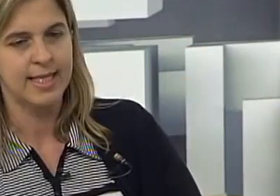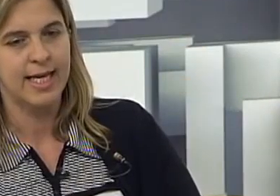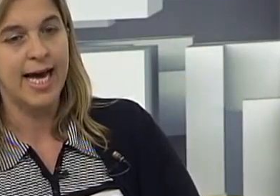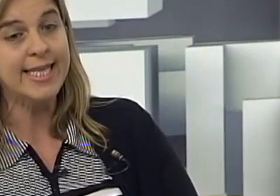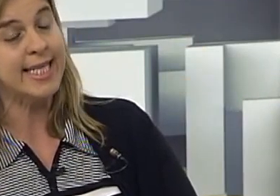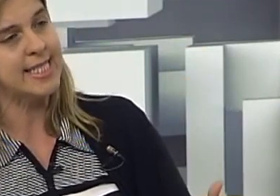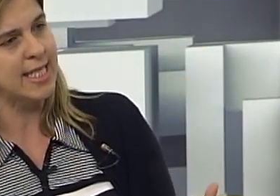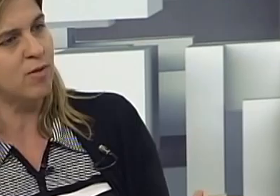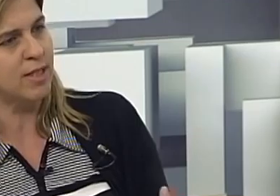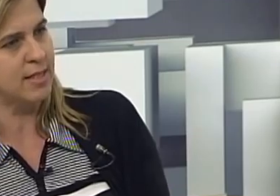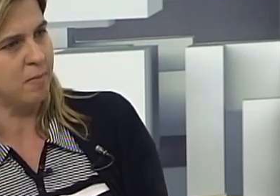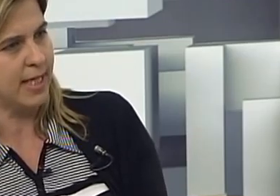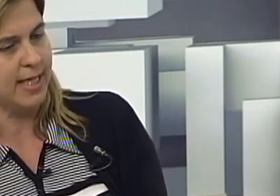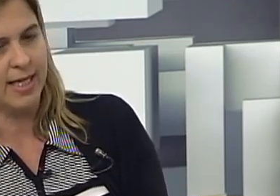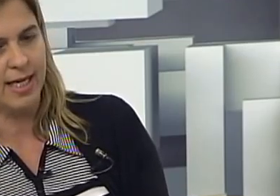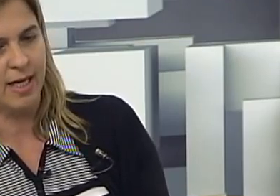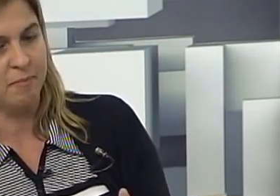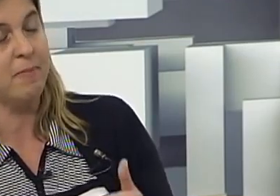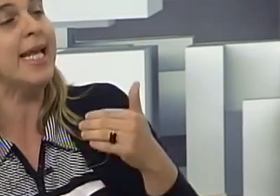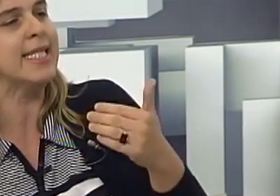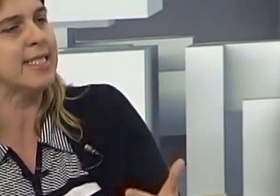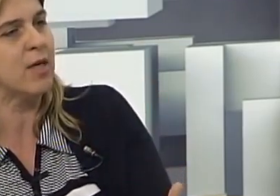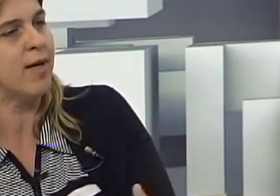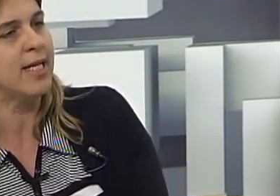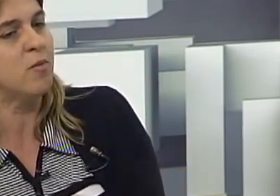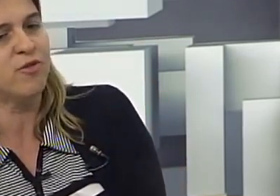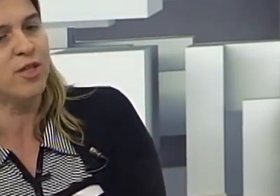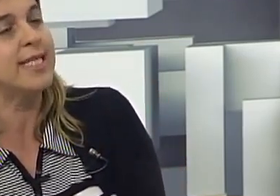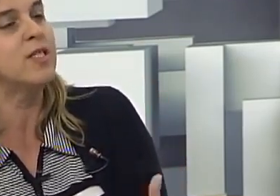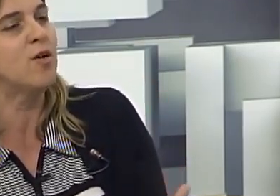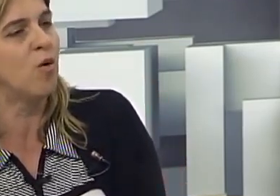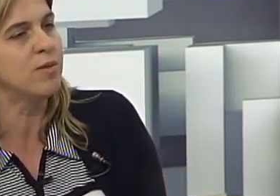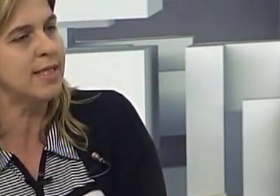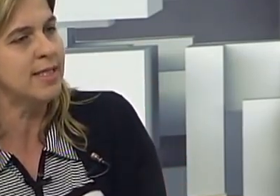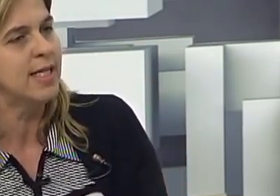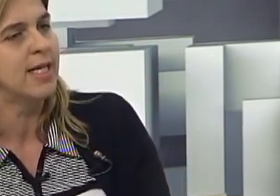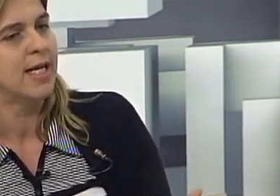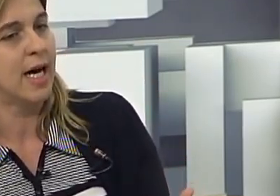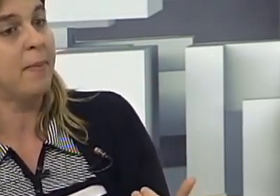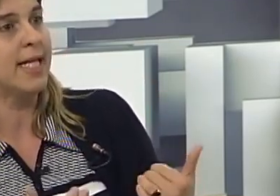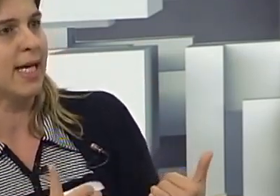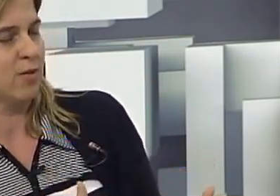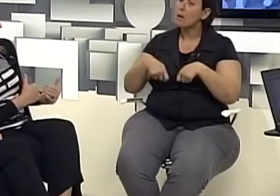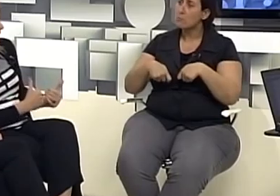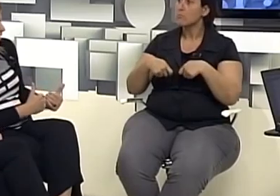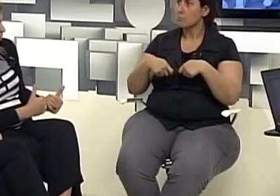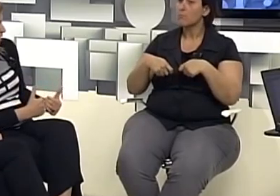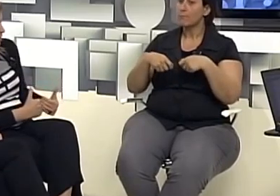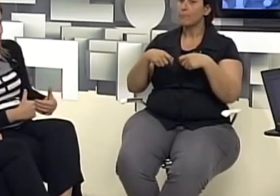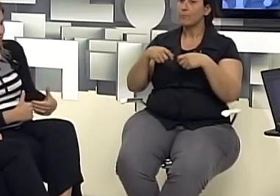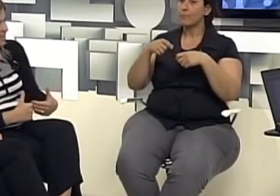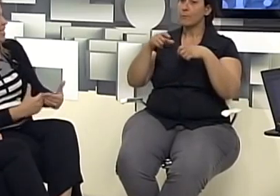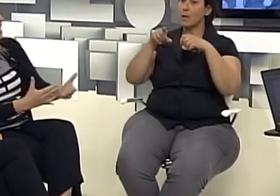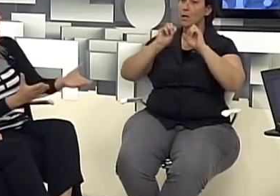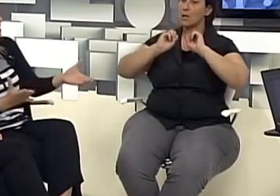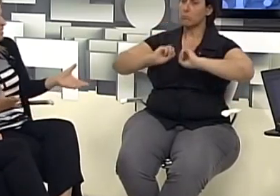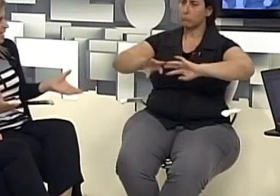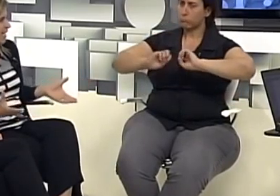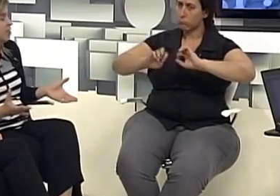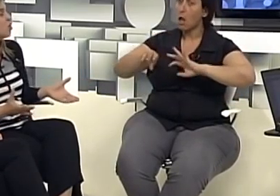sinais. A intenção da disciplina, a primeira intenção era que o professor desse conta, aprendendo a língua, de